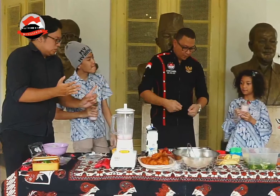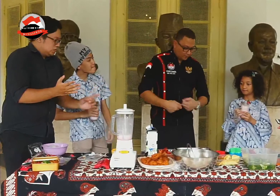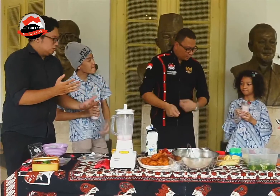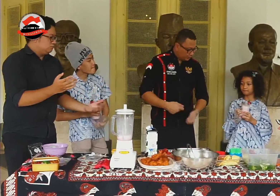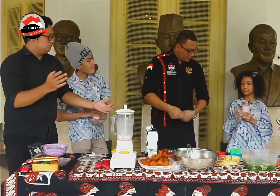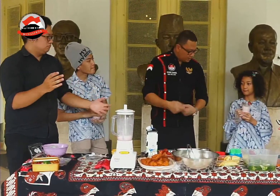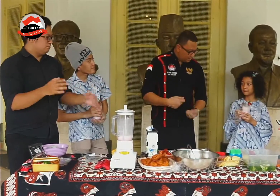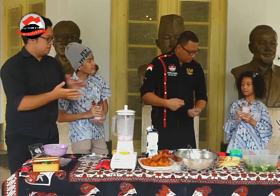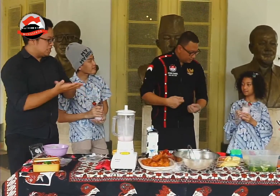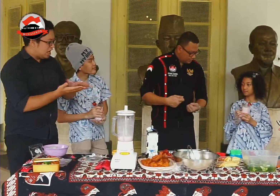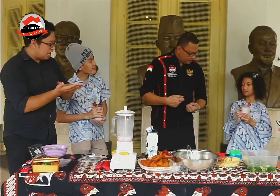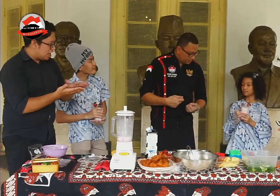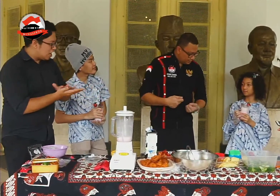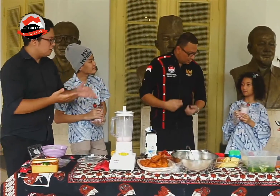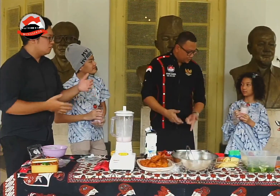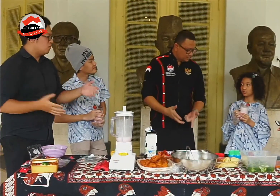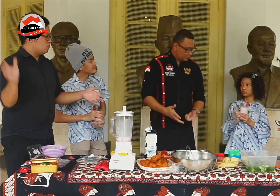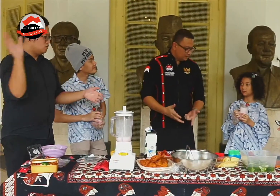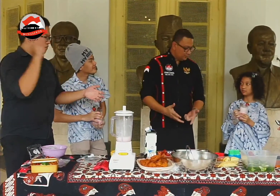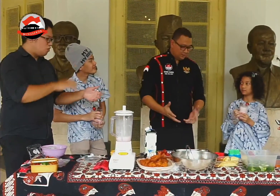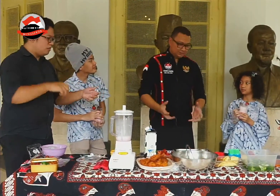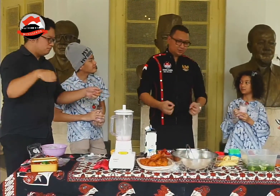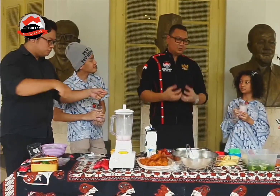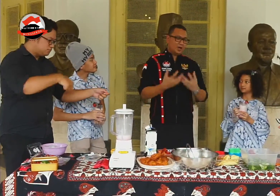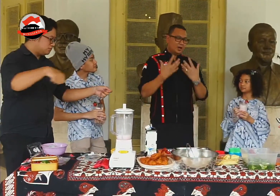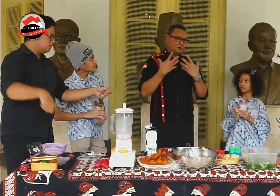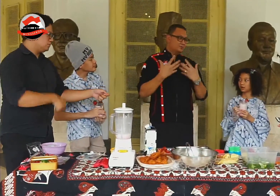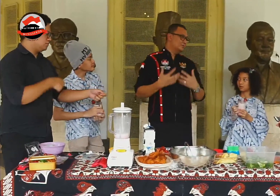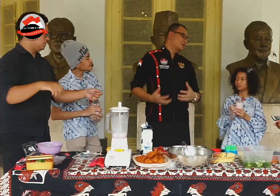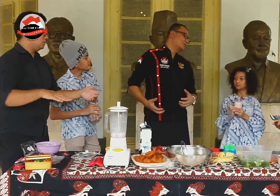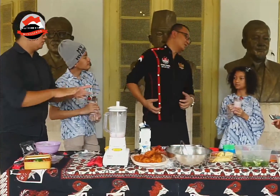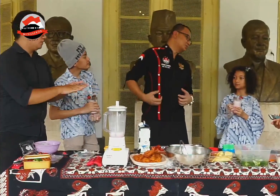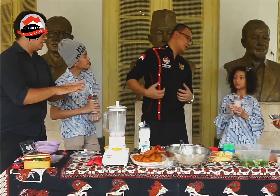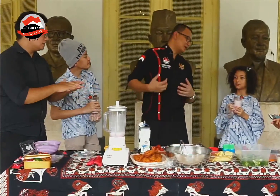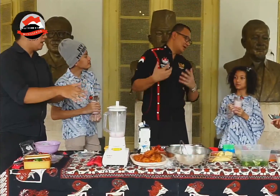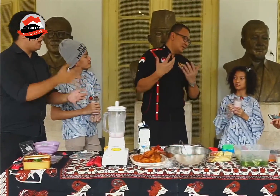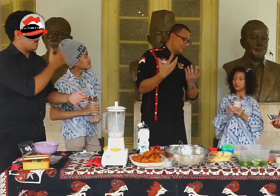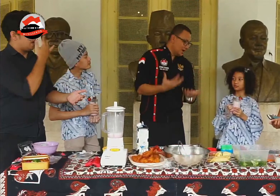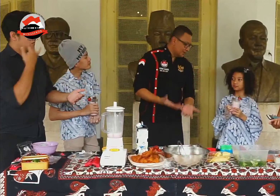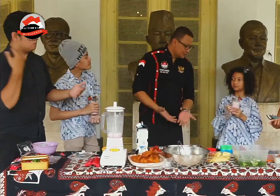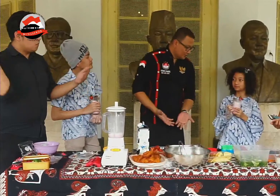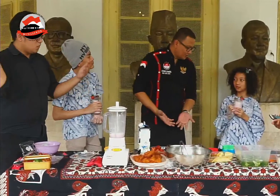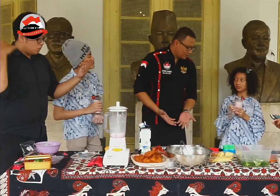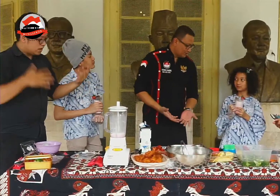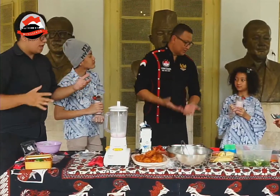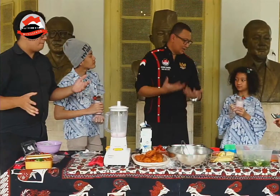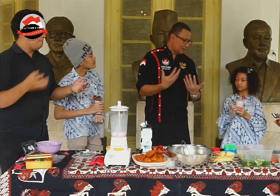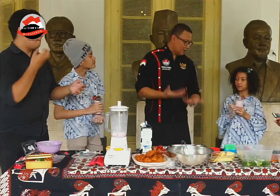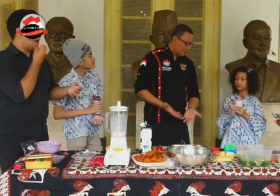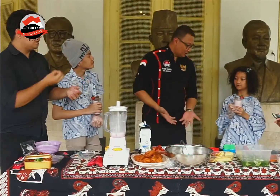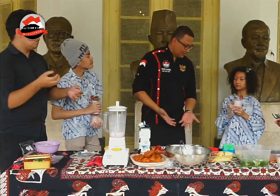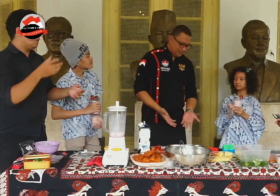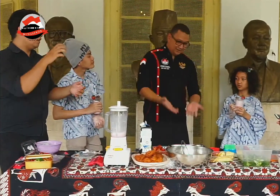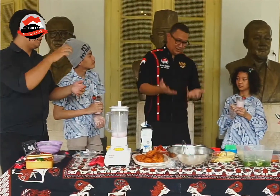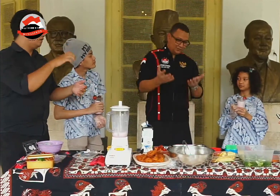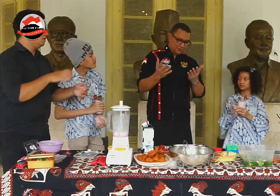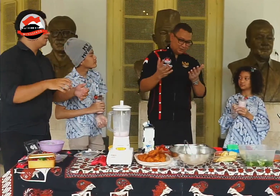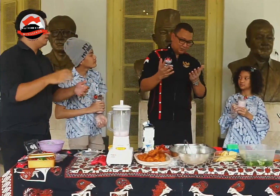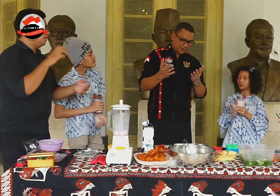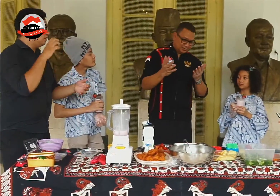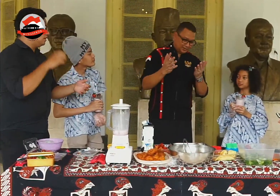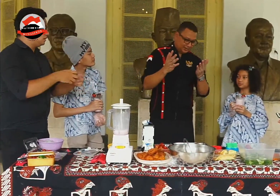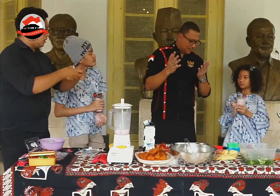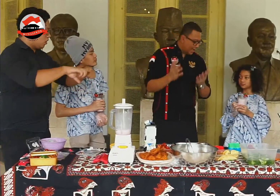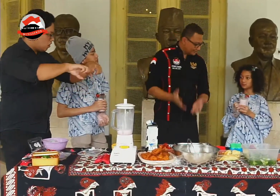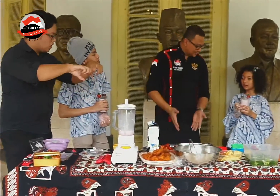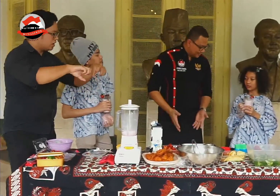baru bawang putih ditumis dulu sesudah harum baru masukkan bakso, telur, dan juga